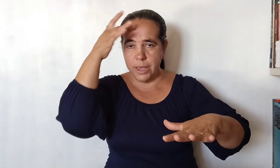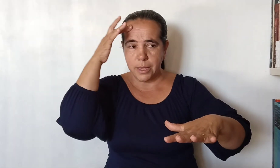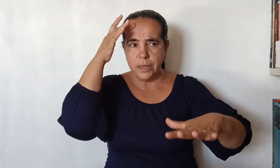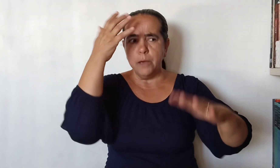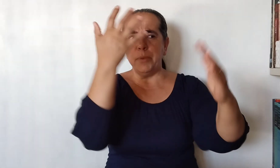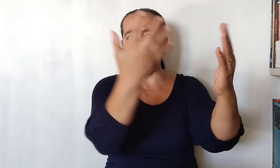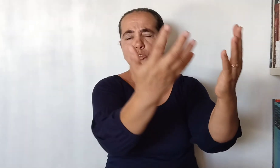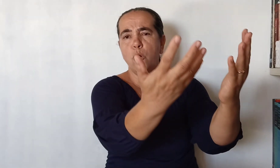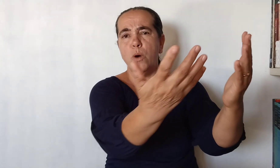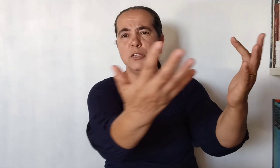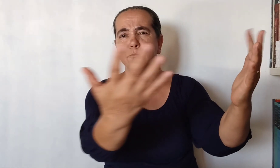aí. Pessoas,